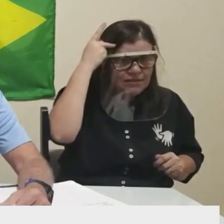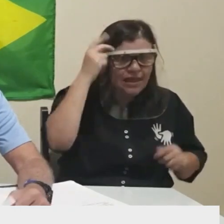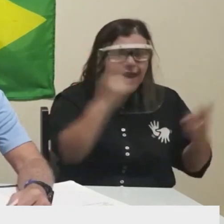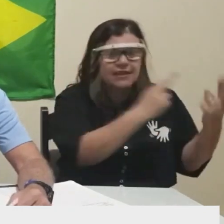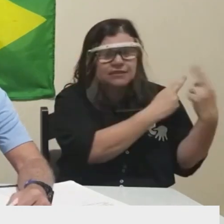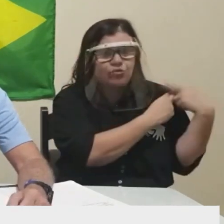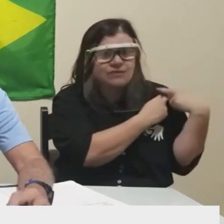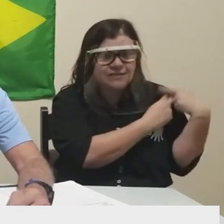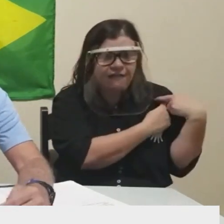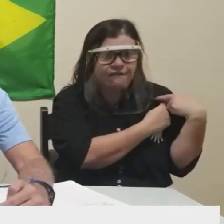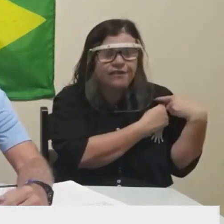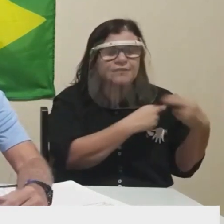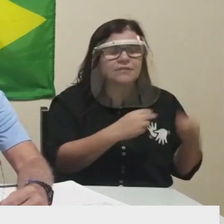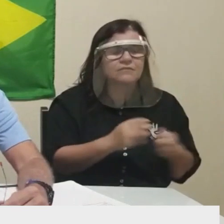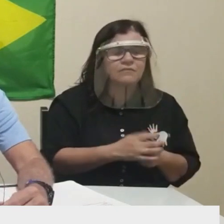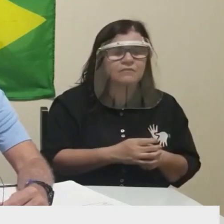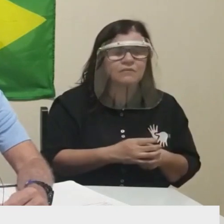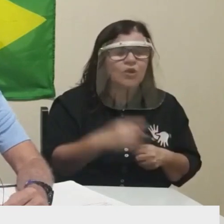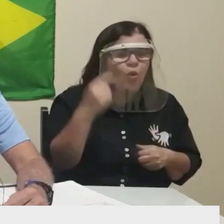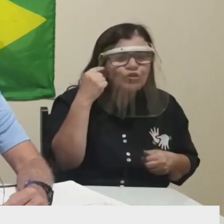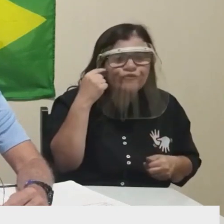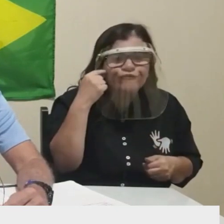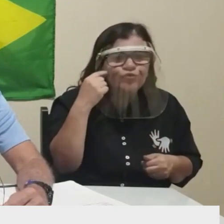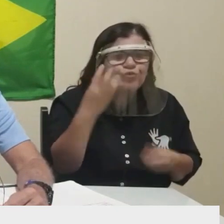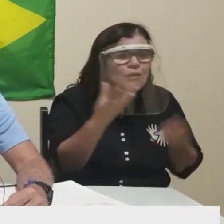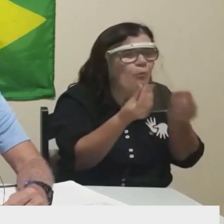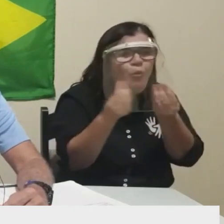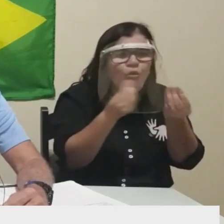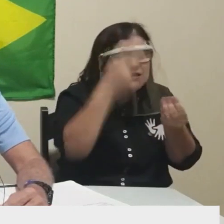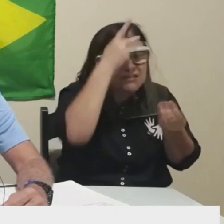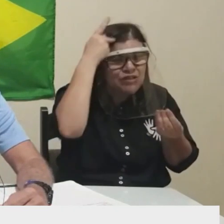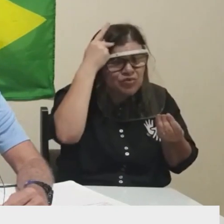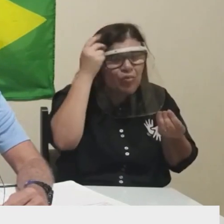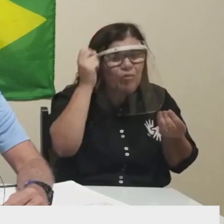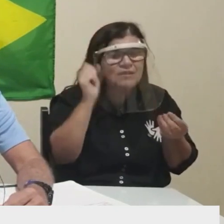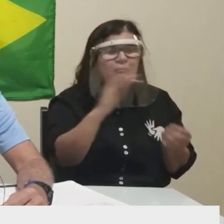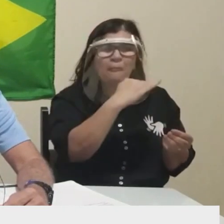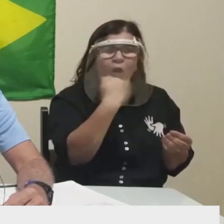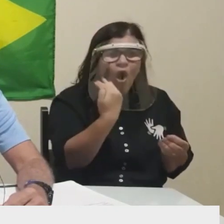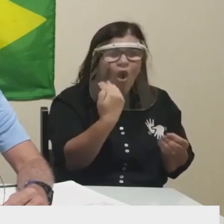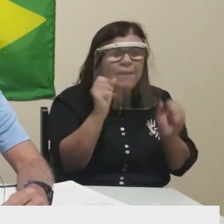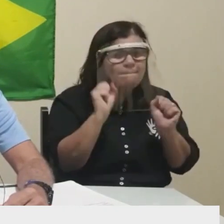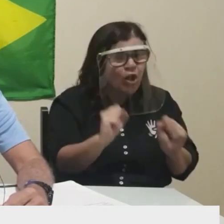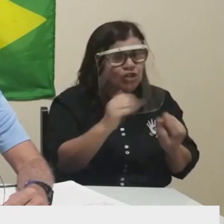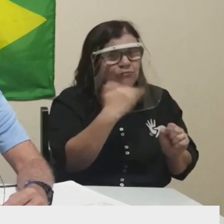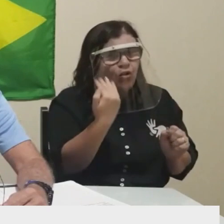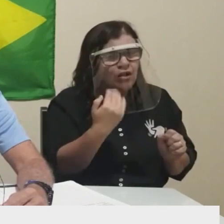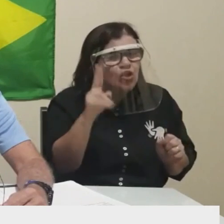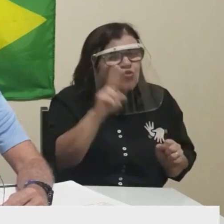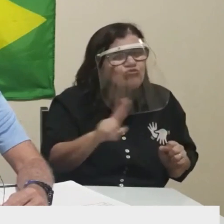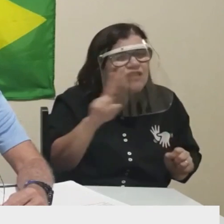crise onde pessoas e milhares de pessoas podem morrer e estão morrendo, e você fazer disso